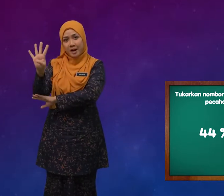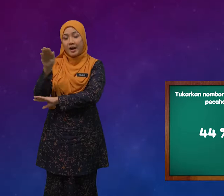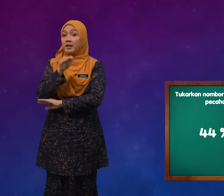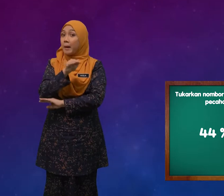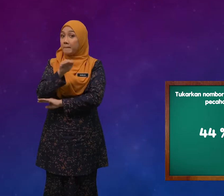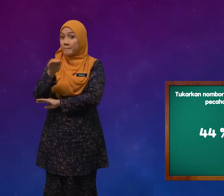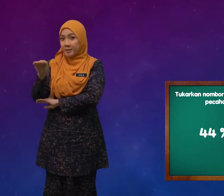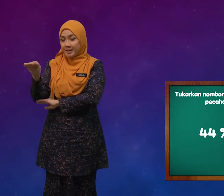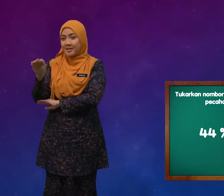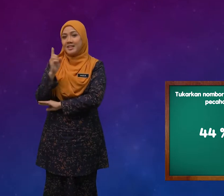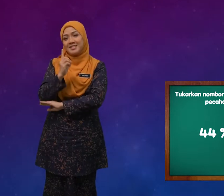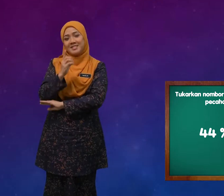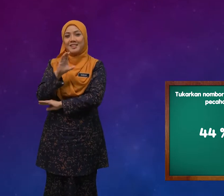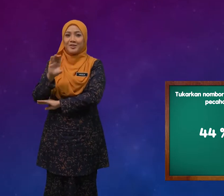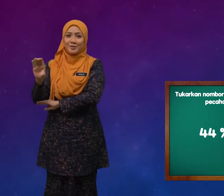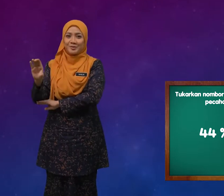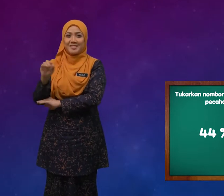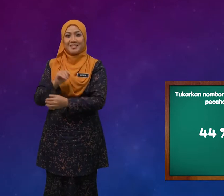44 per 100.